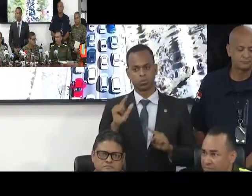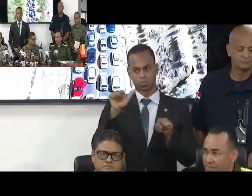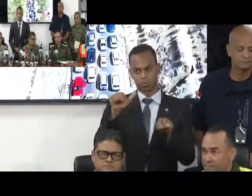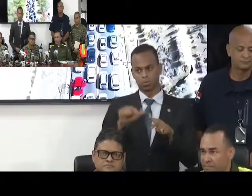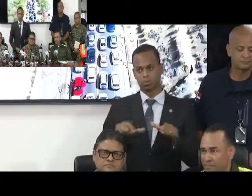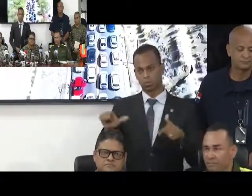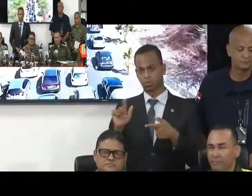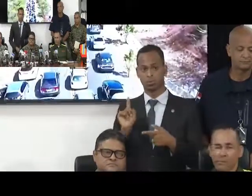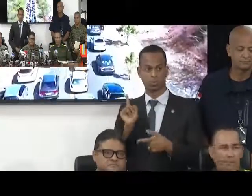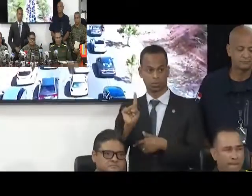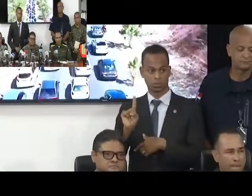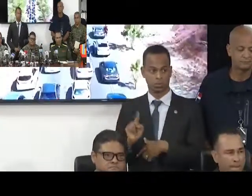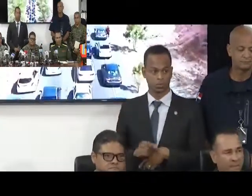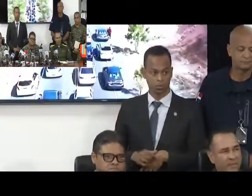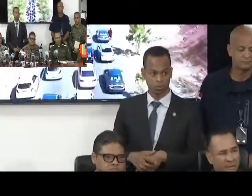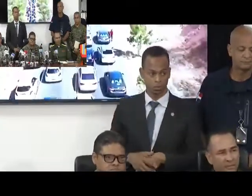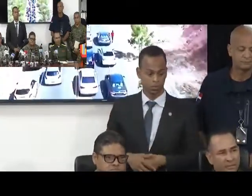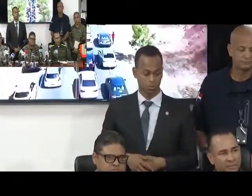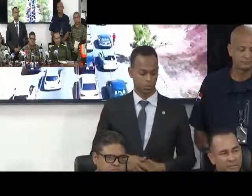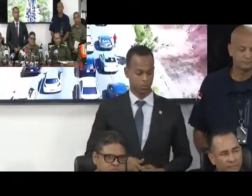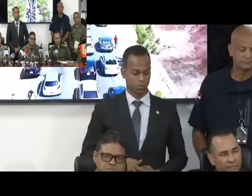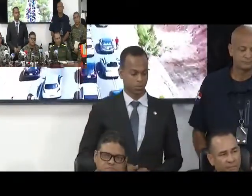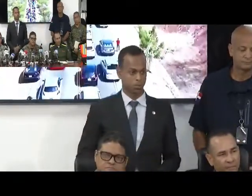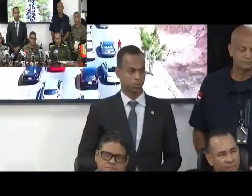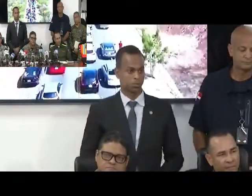Coronel Milton de León Peña.